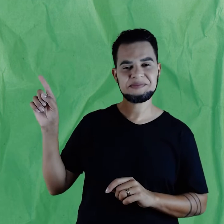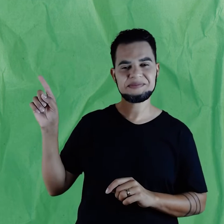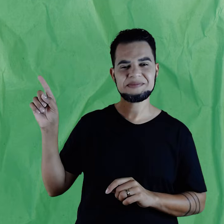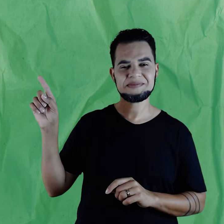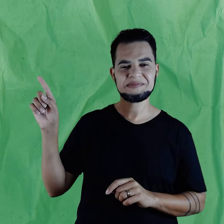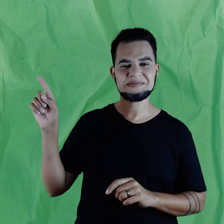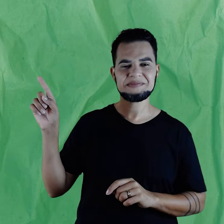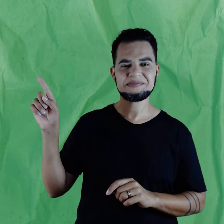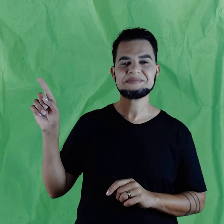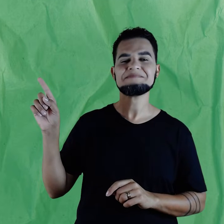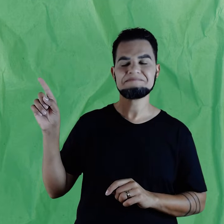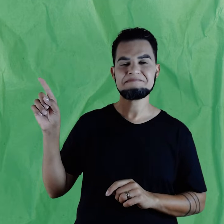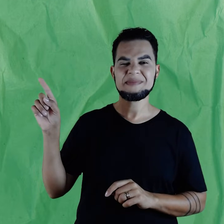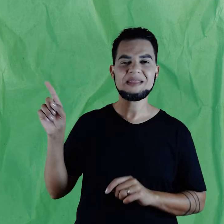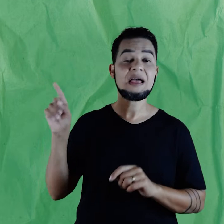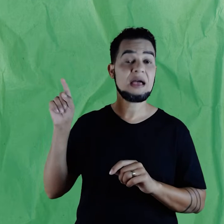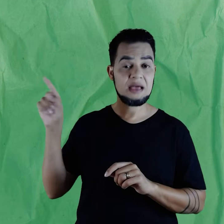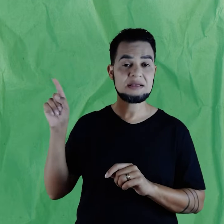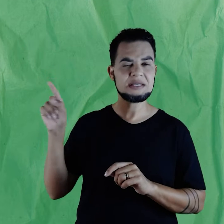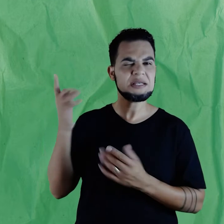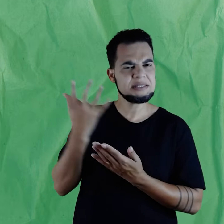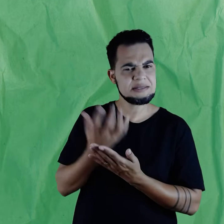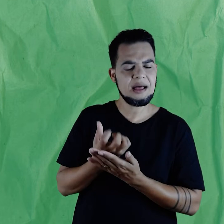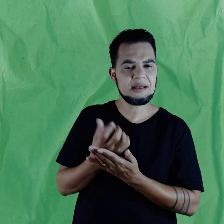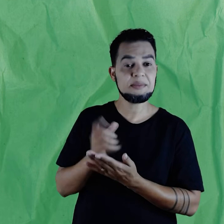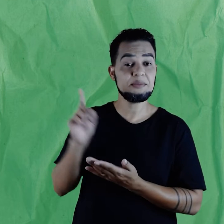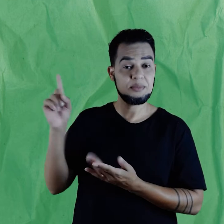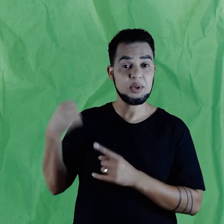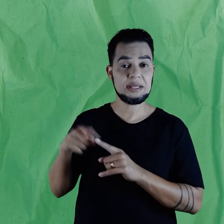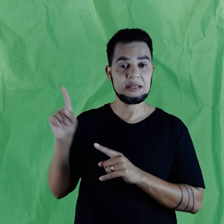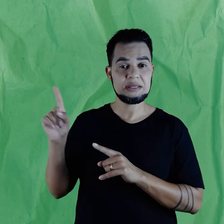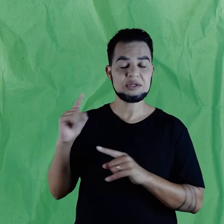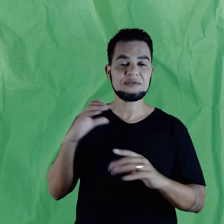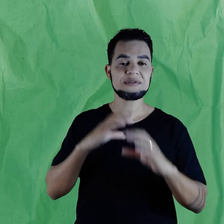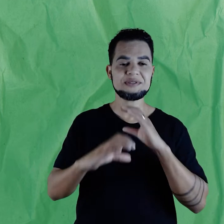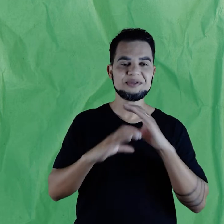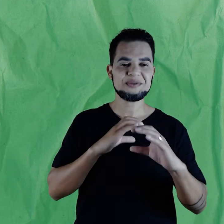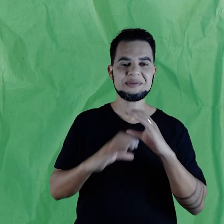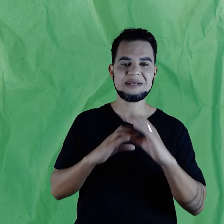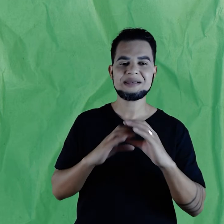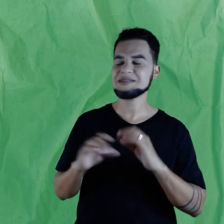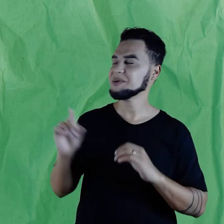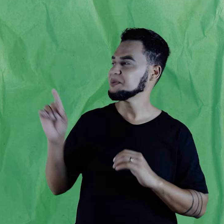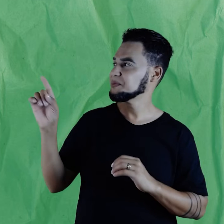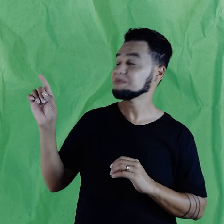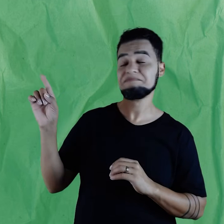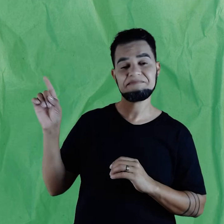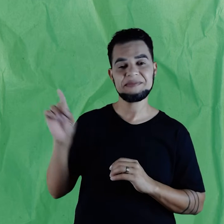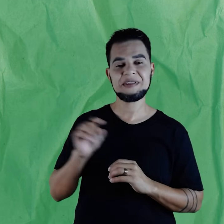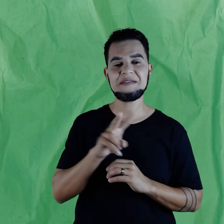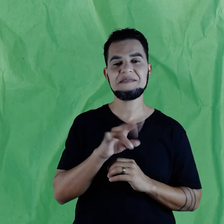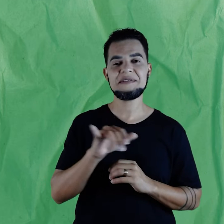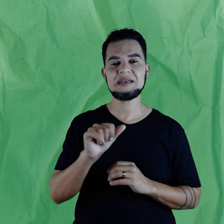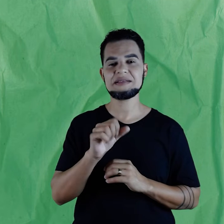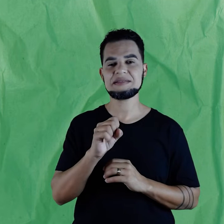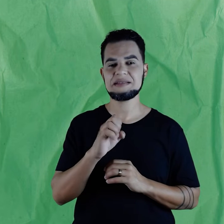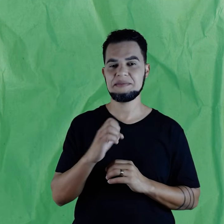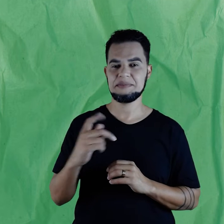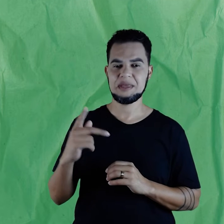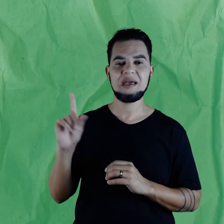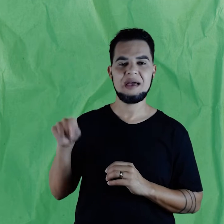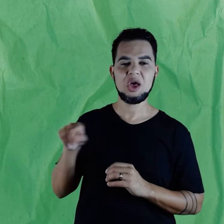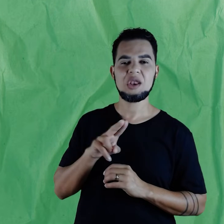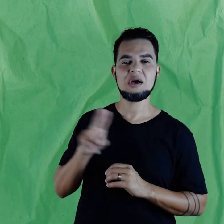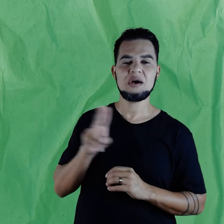e neste Insomnia aqui, eu estou fazendo a comunicação com ViaCep. Tá? ViaCep é o nome que